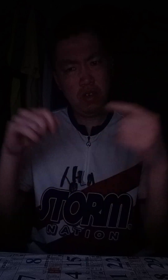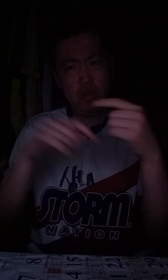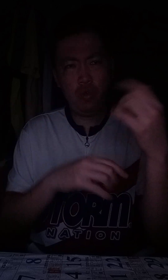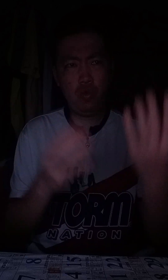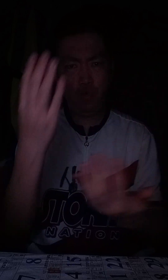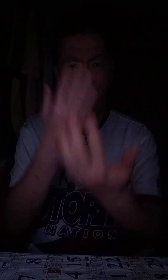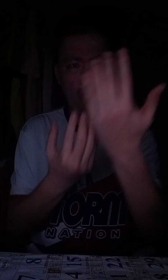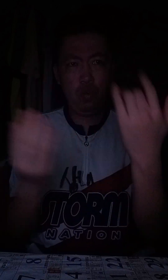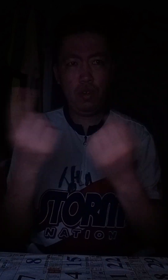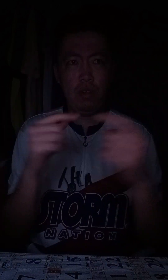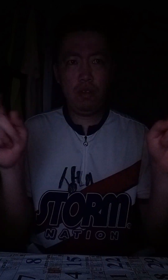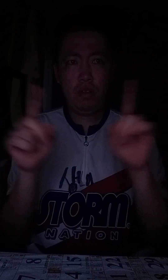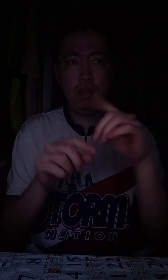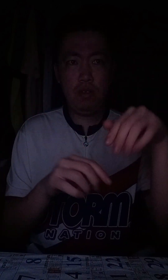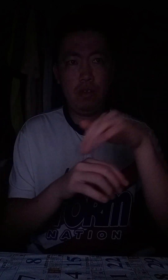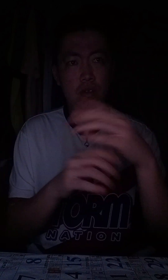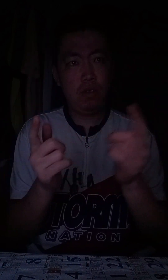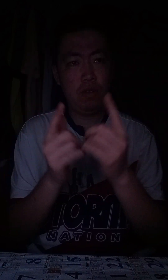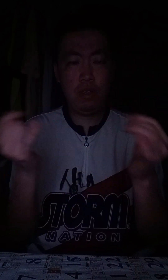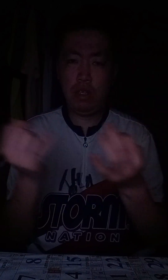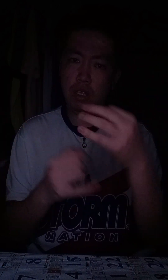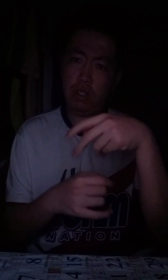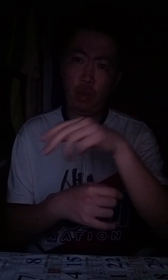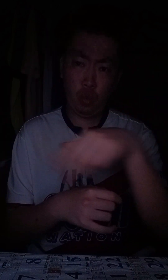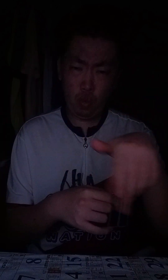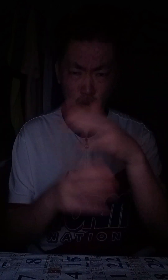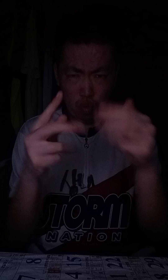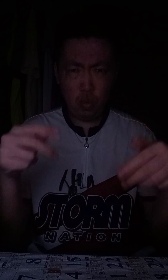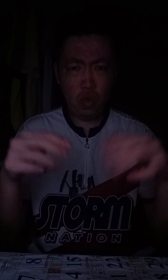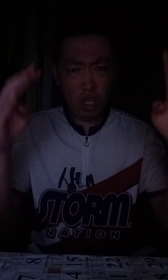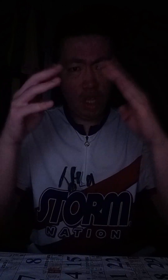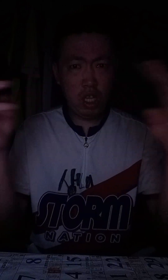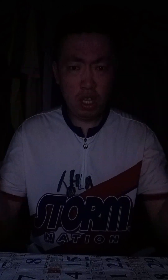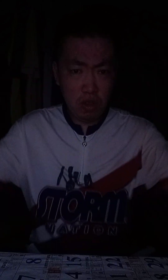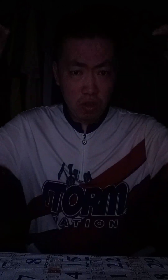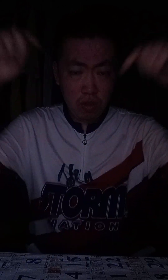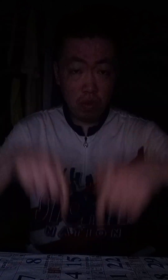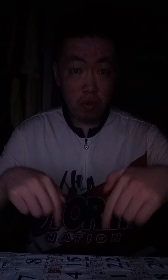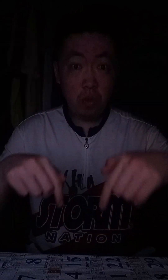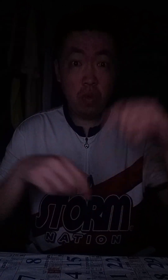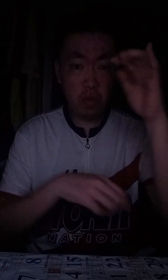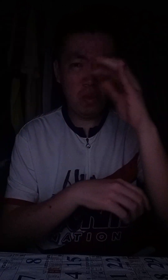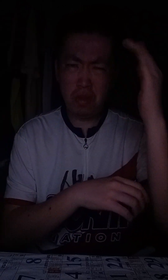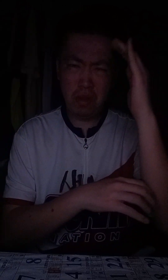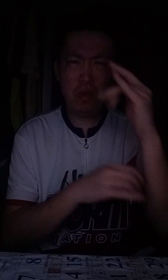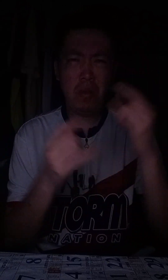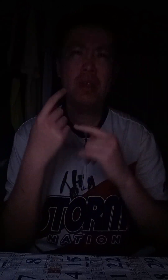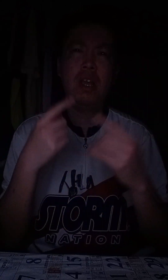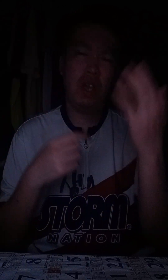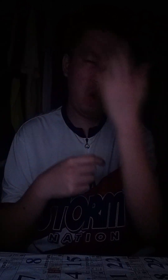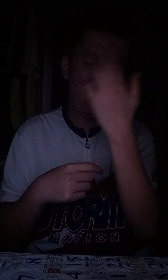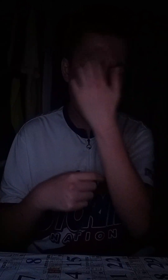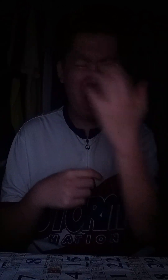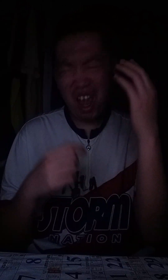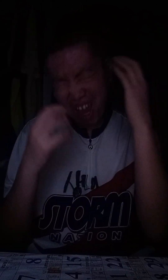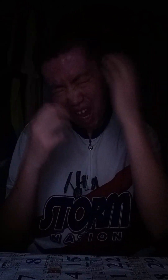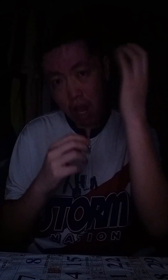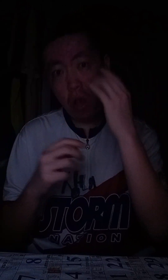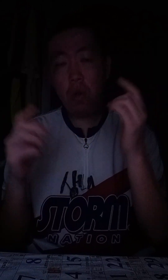불이 났습니다. 부산에서는 인도 구조물이 4m 아래로 추락하면서 남성 1명이 얼굴 등을 다치기도 했습니다.